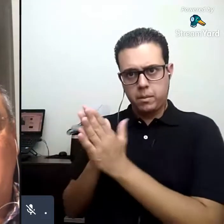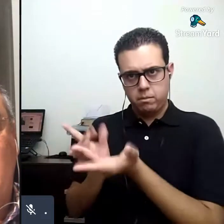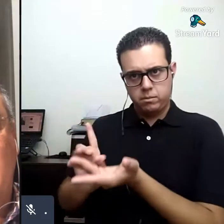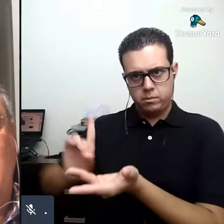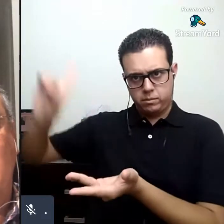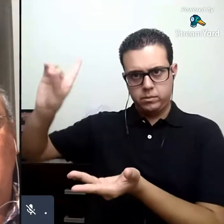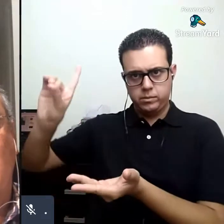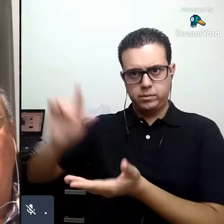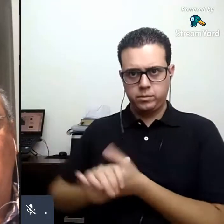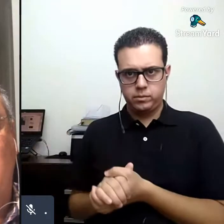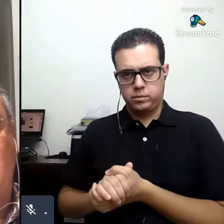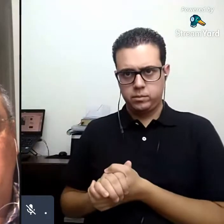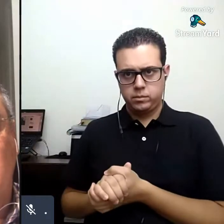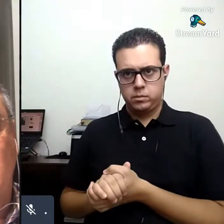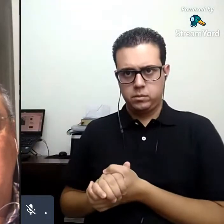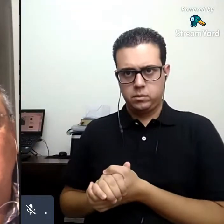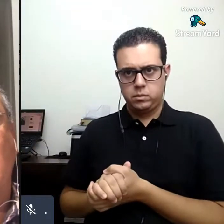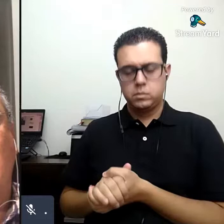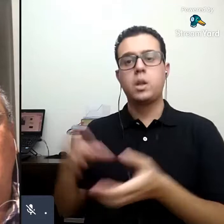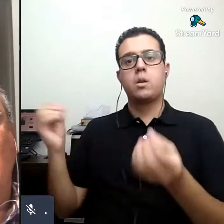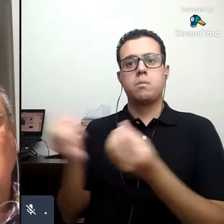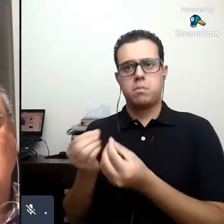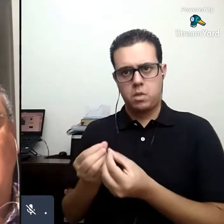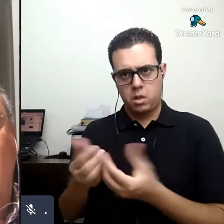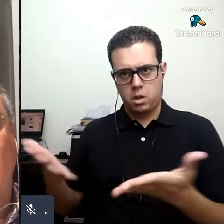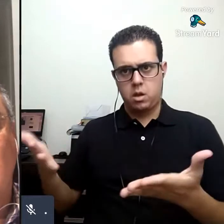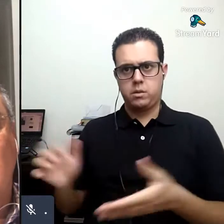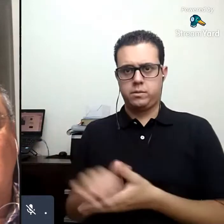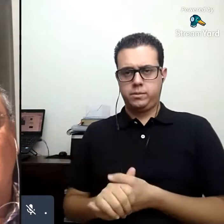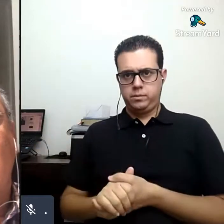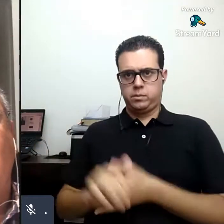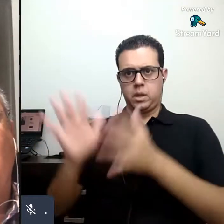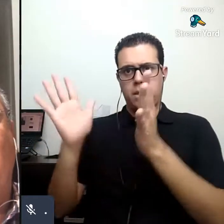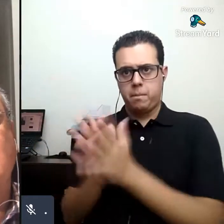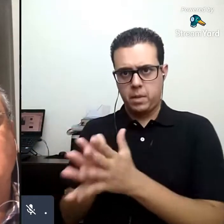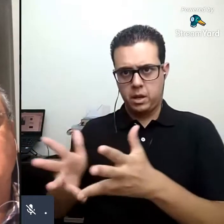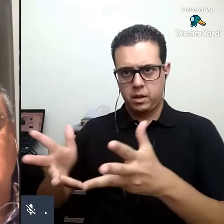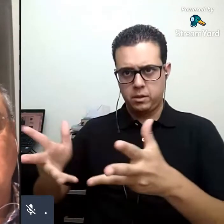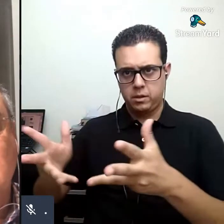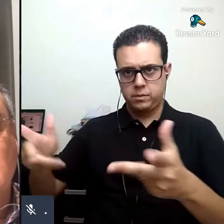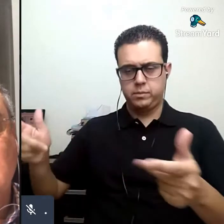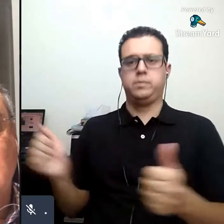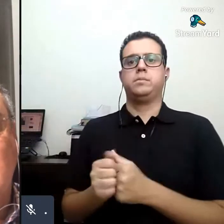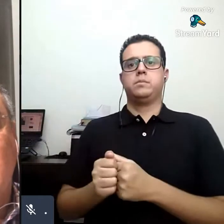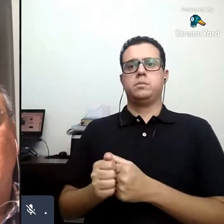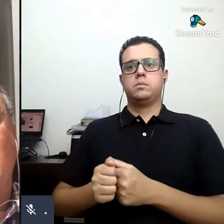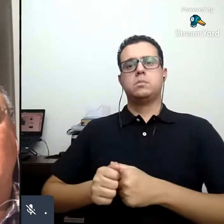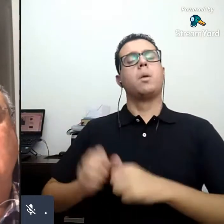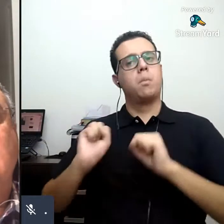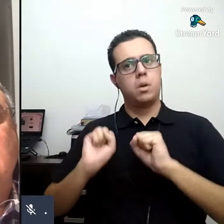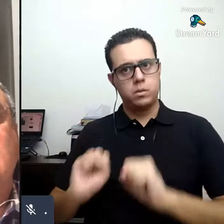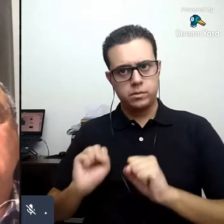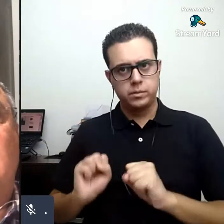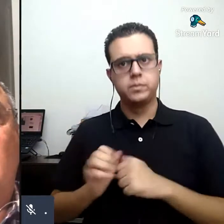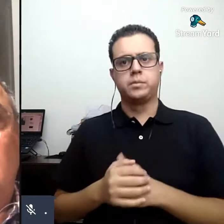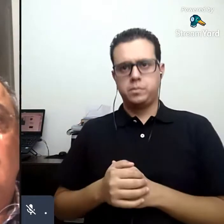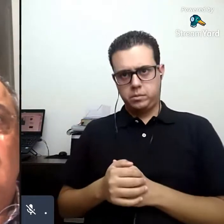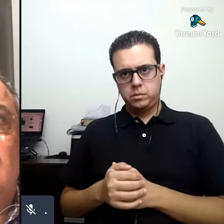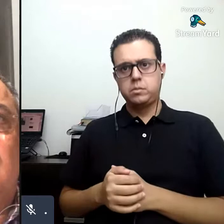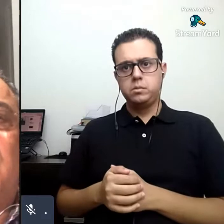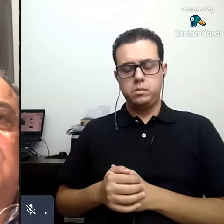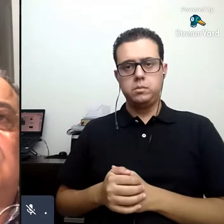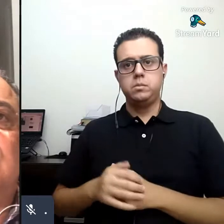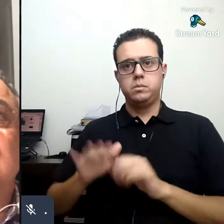O milagre, a maravilha, o sinal pode vir, e esse